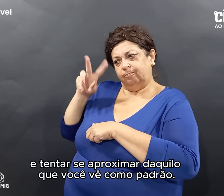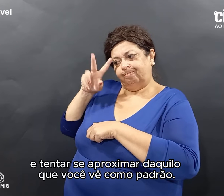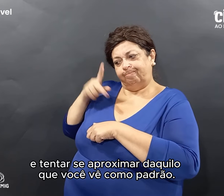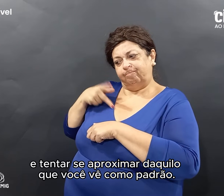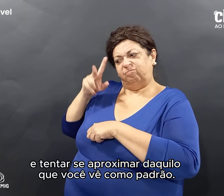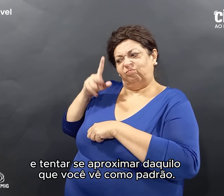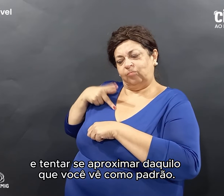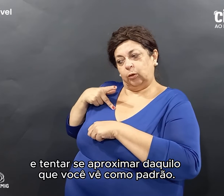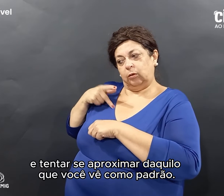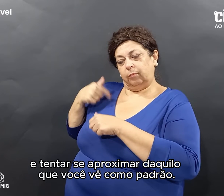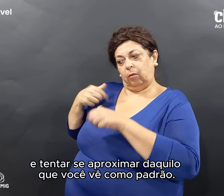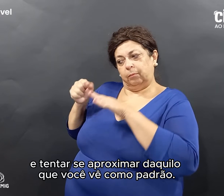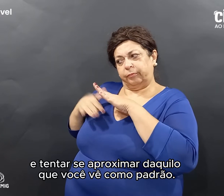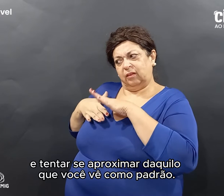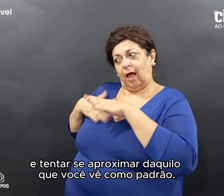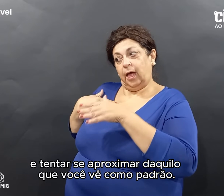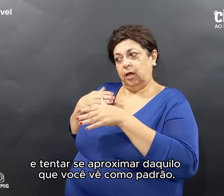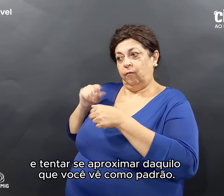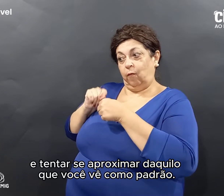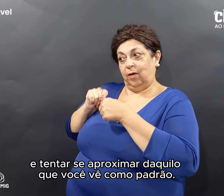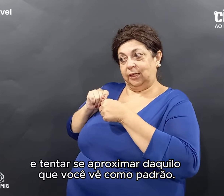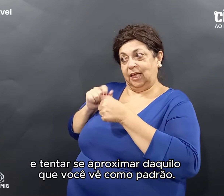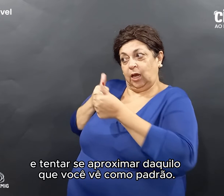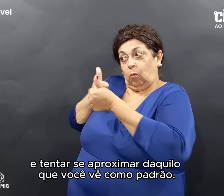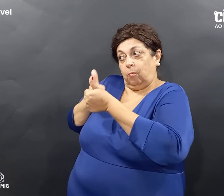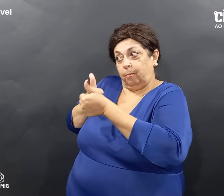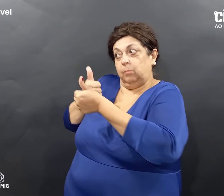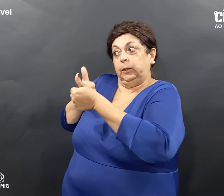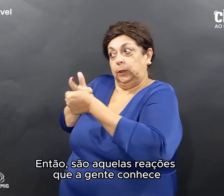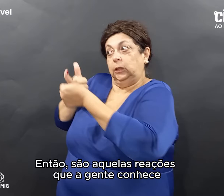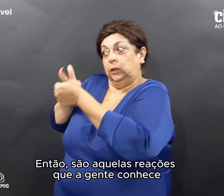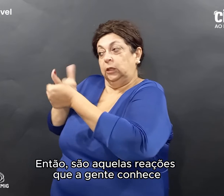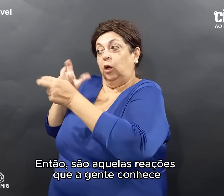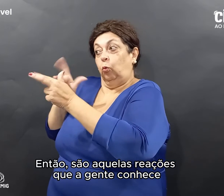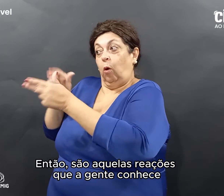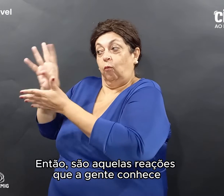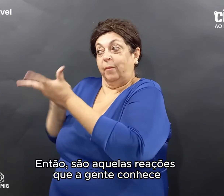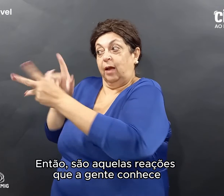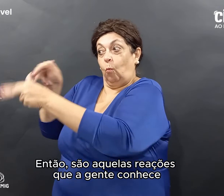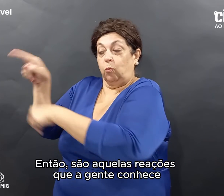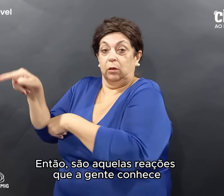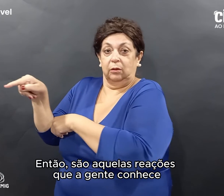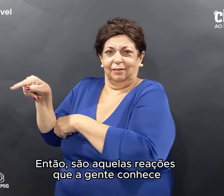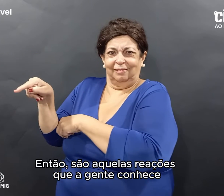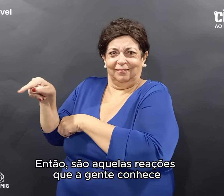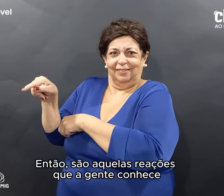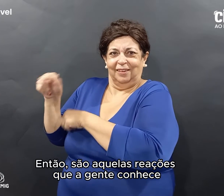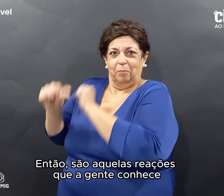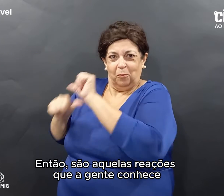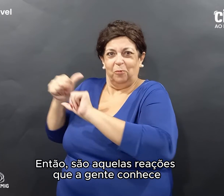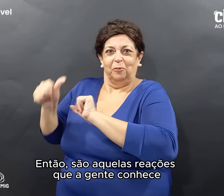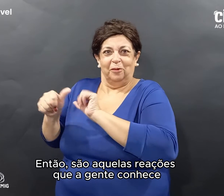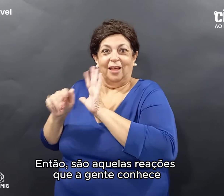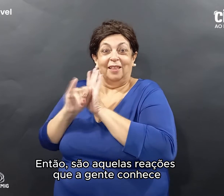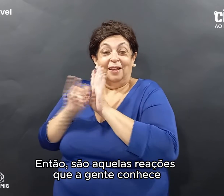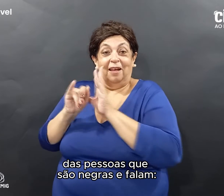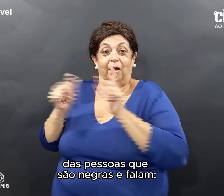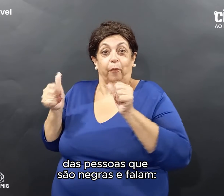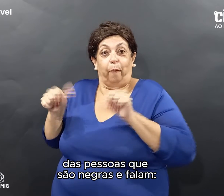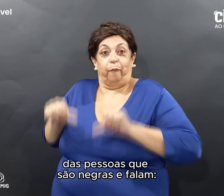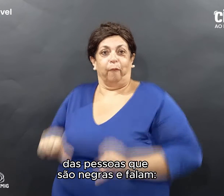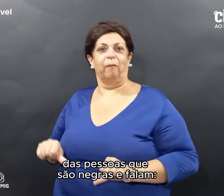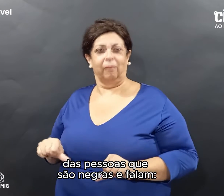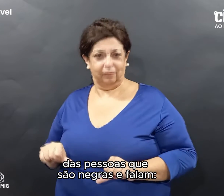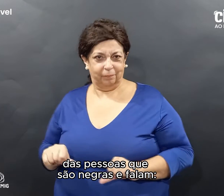se aproximar daquilo que você vê como padrão. Então, são aquelas reações, né, que a gente conhece